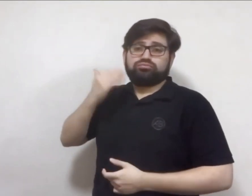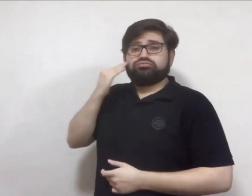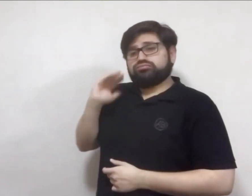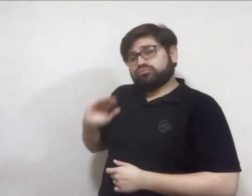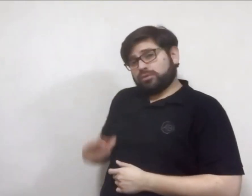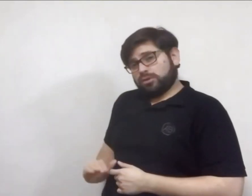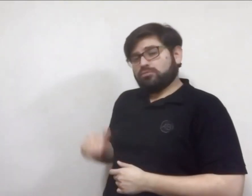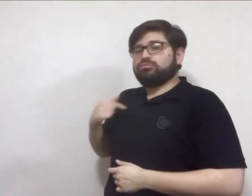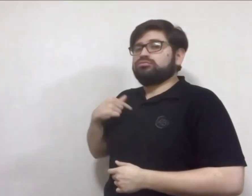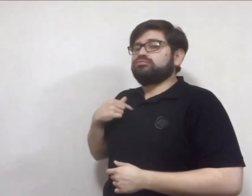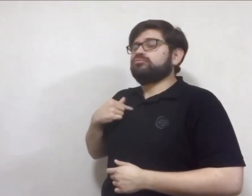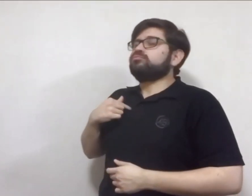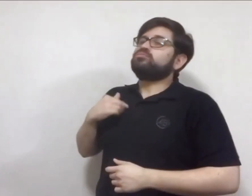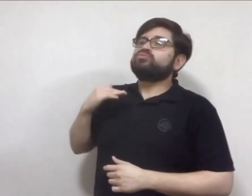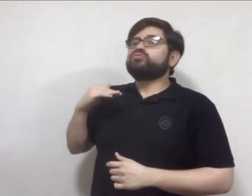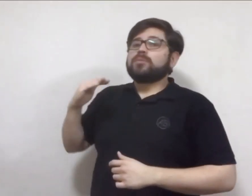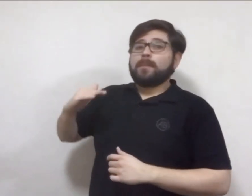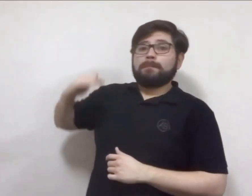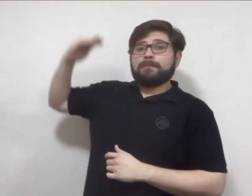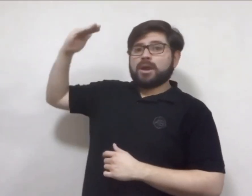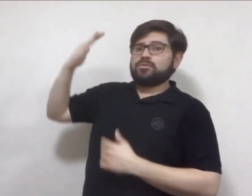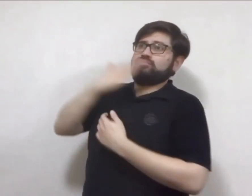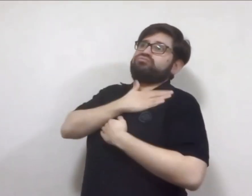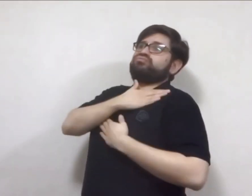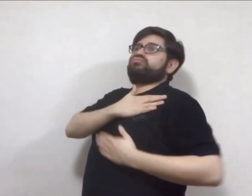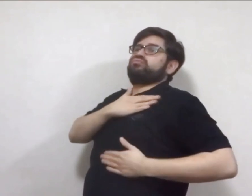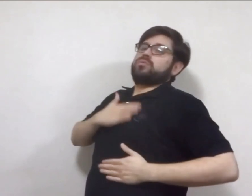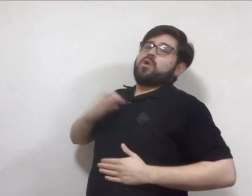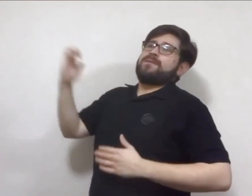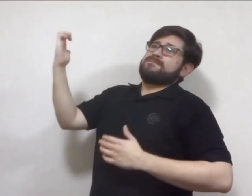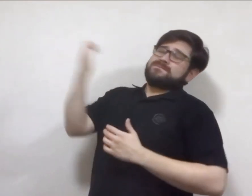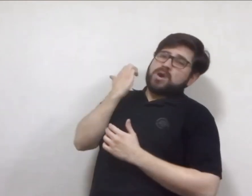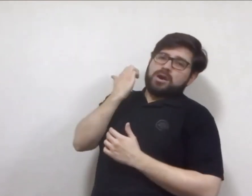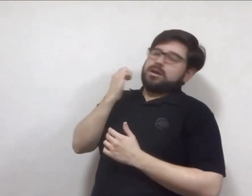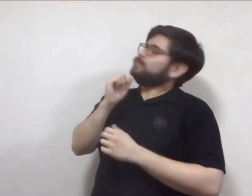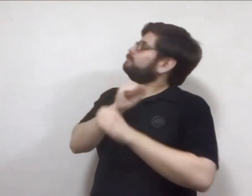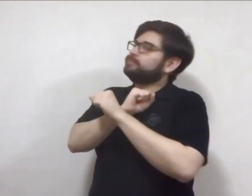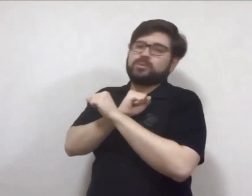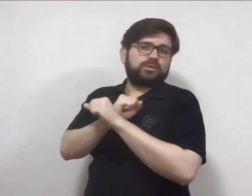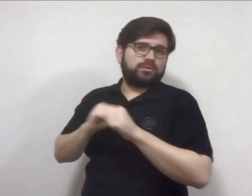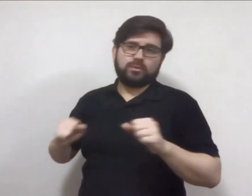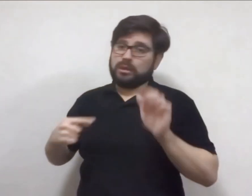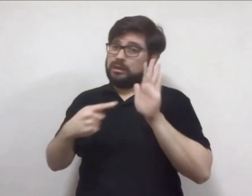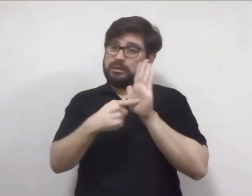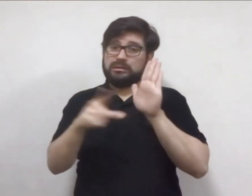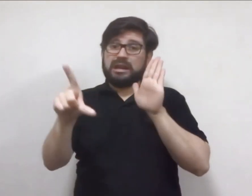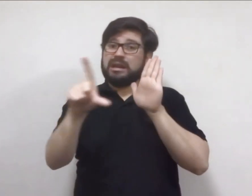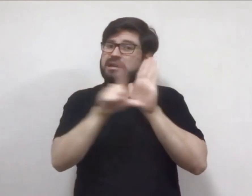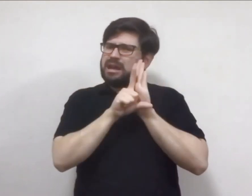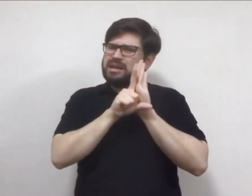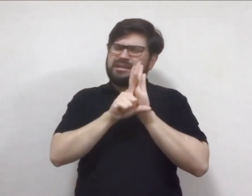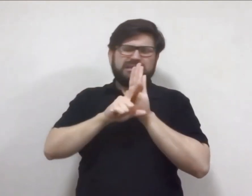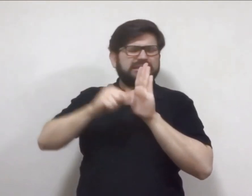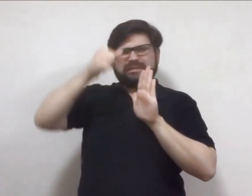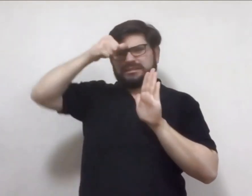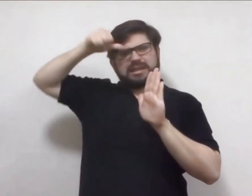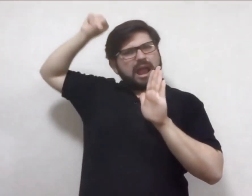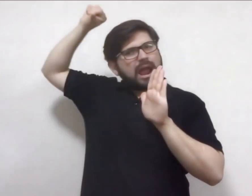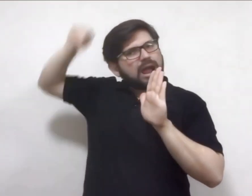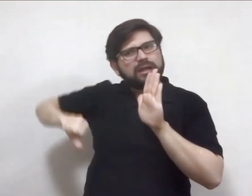Por ejemplo, si un niño es tocado sin su permiso por un adulto o abusa de él o lo